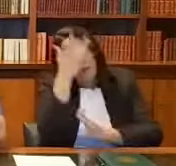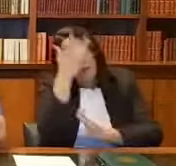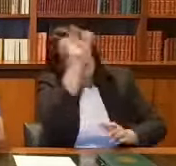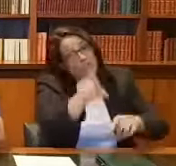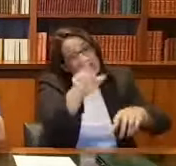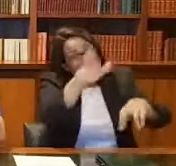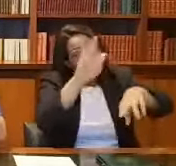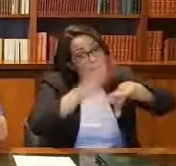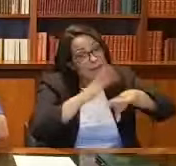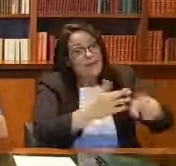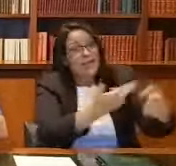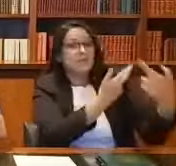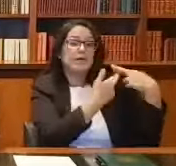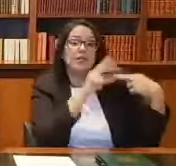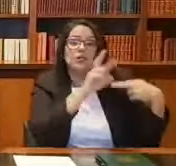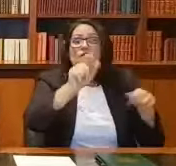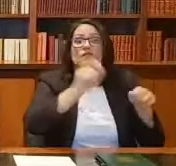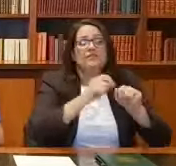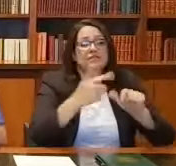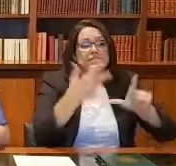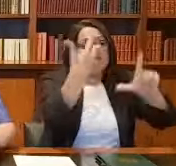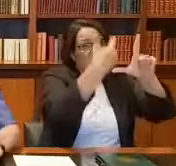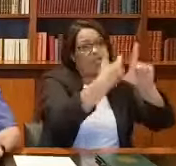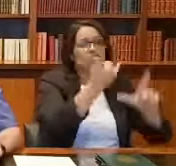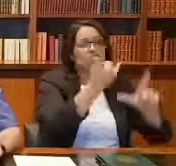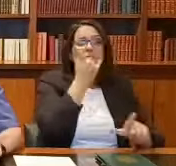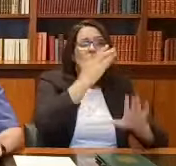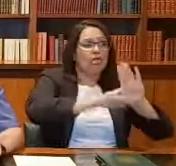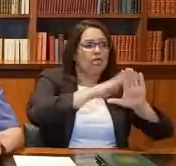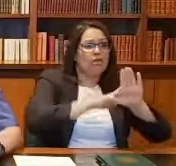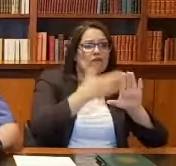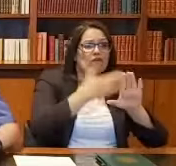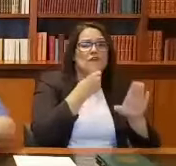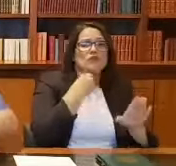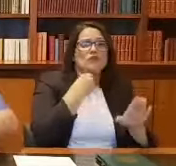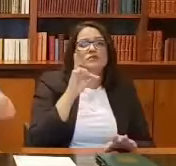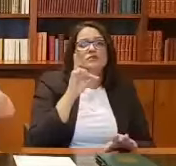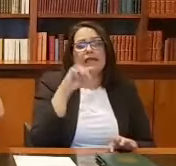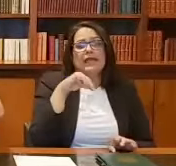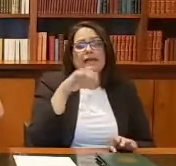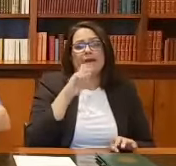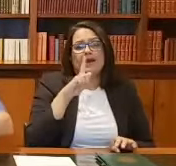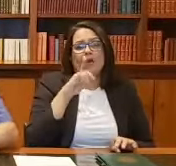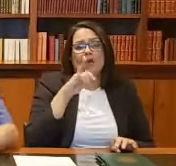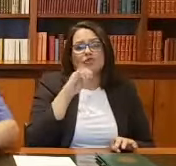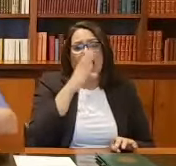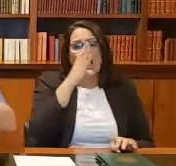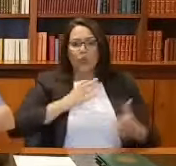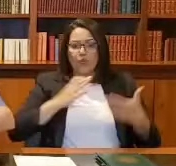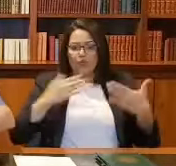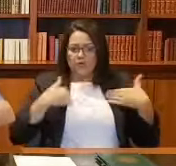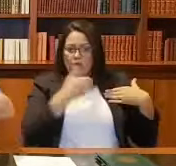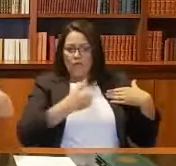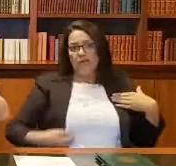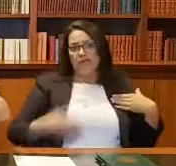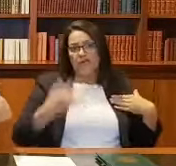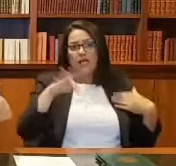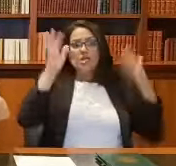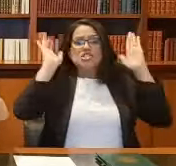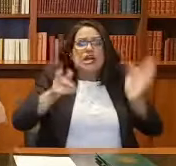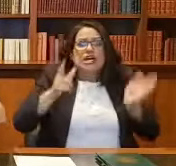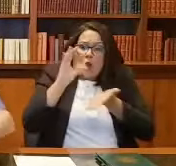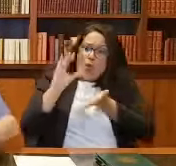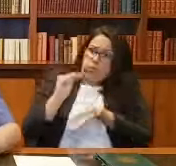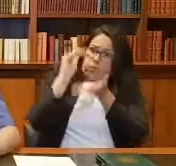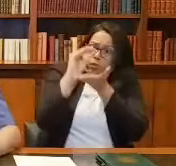fazer um vídeo voltado para a demagogia culpando o governo federal. Nós demos bilhões para o seu estado, inclusive, para